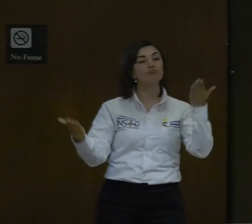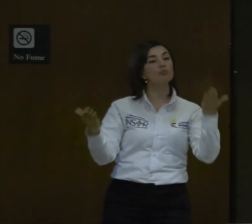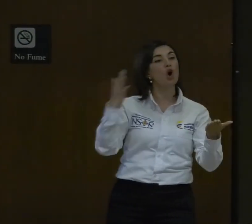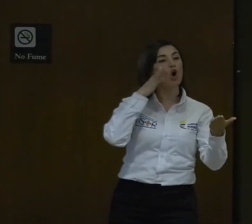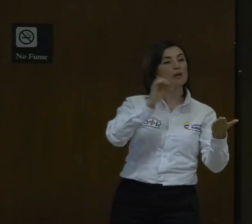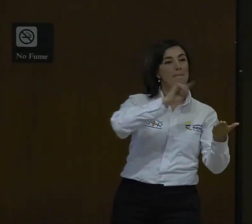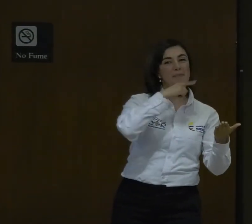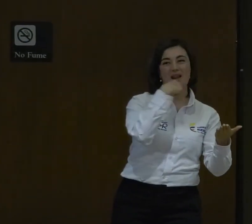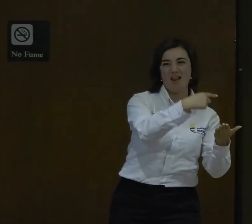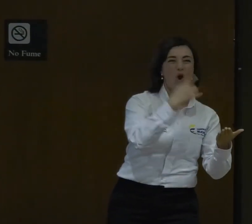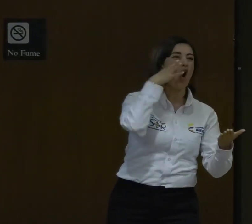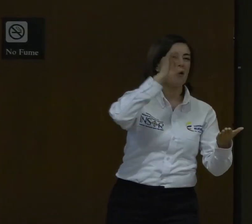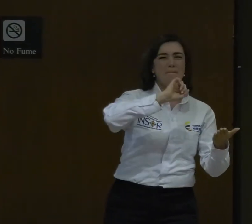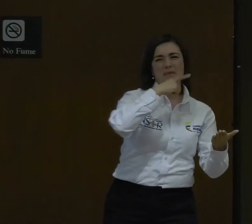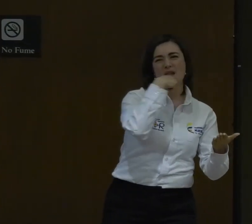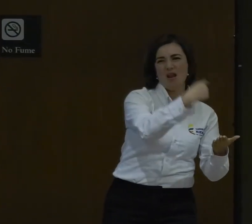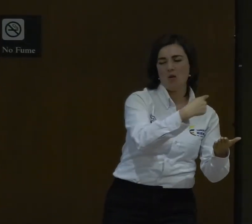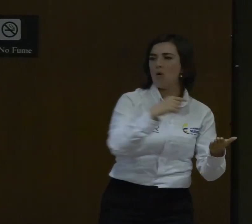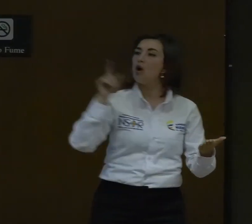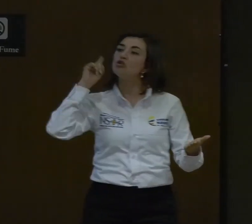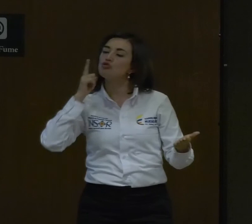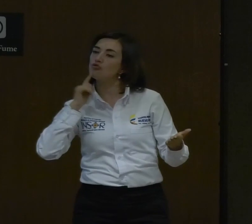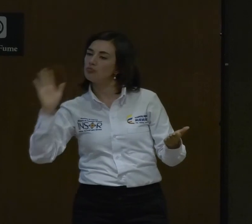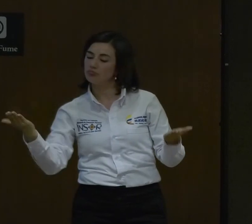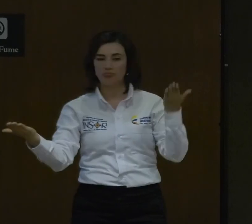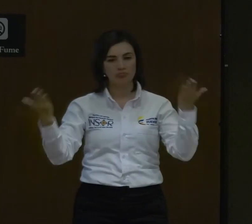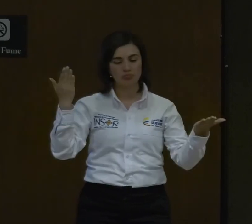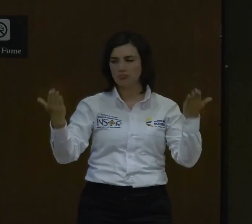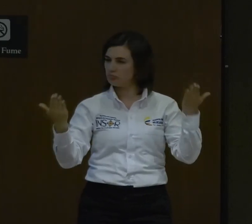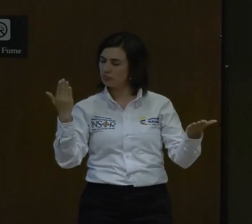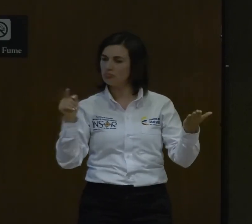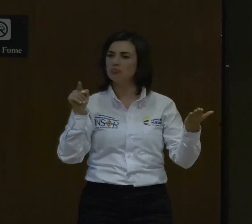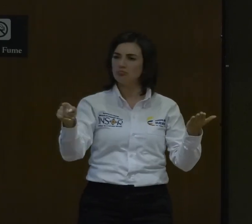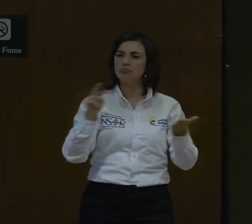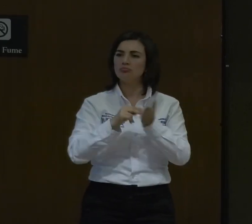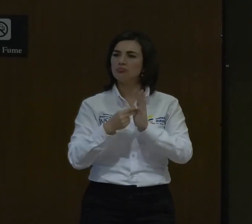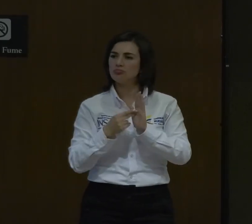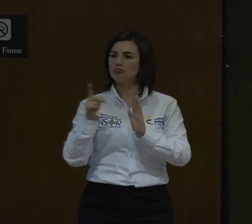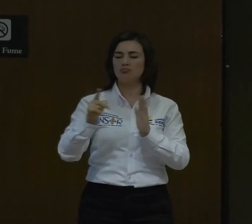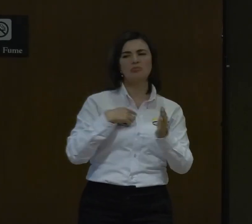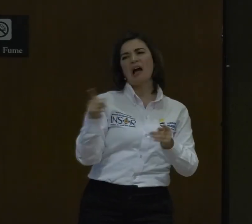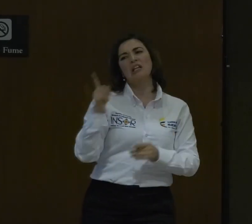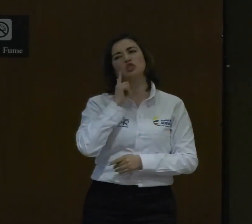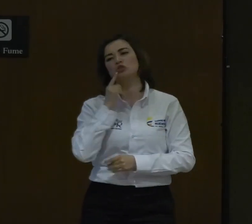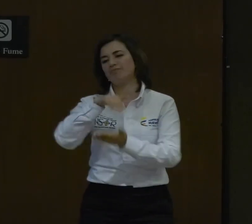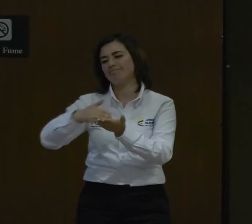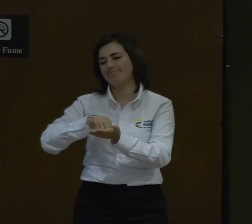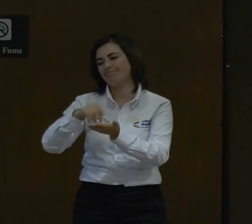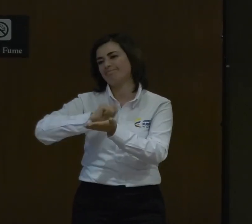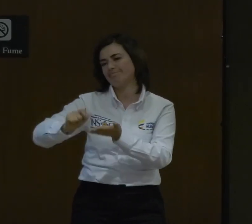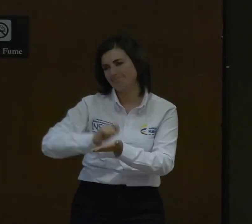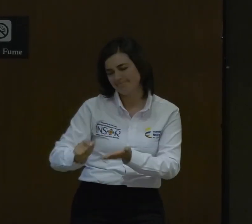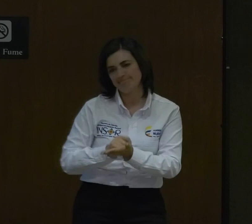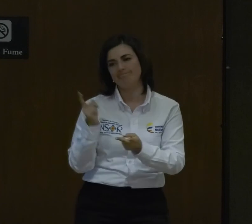en su primera lengua, en el que se identifican carencias en el conocimiento de la lengua escrita, en